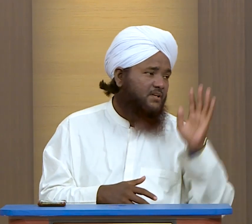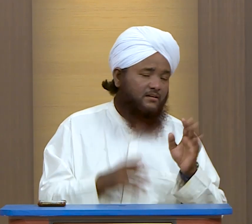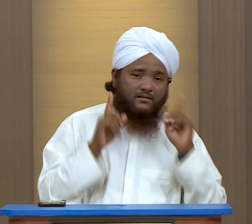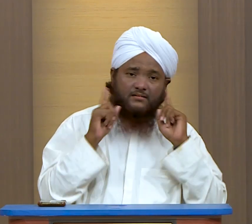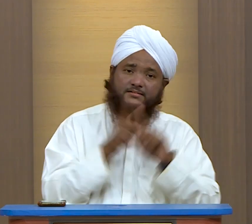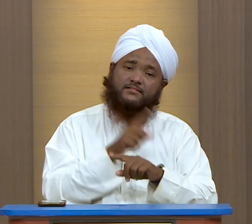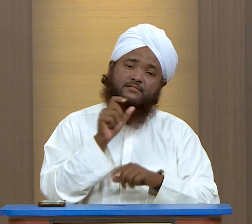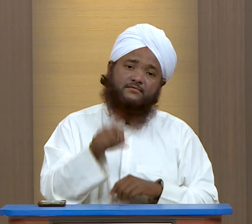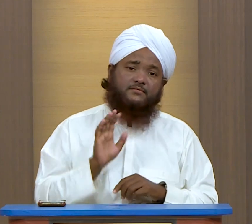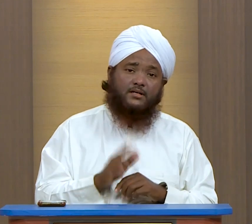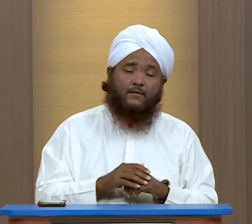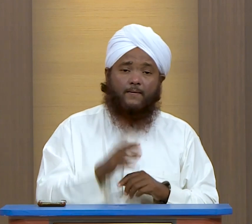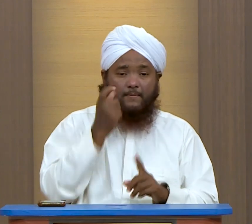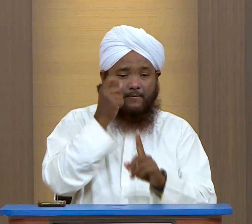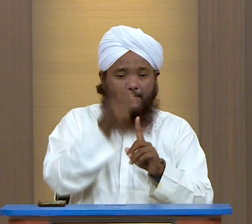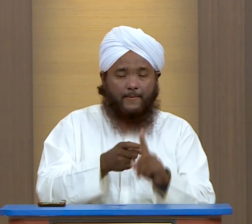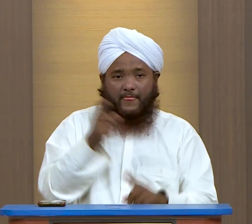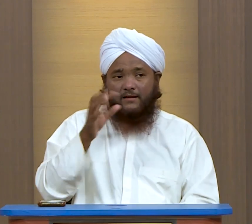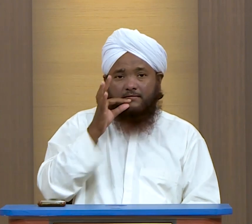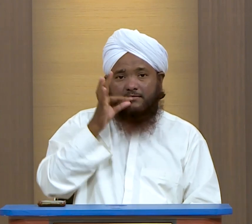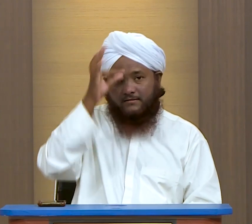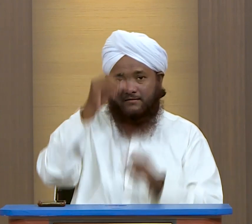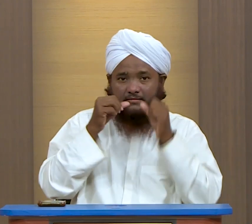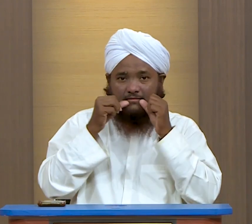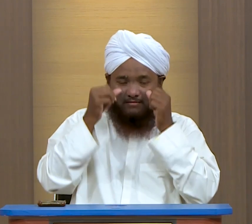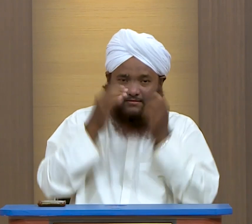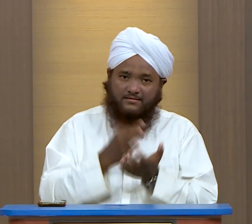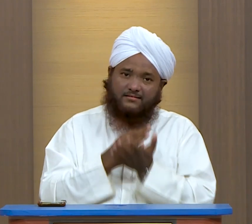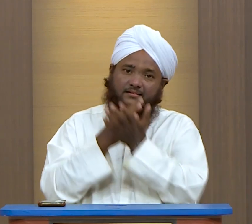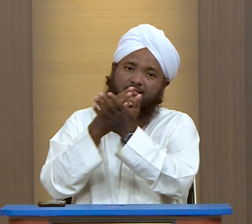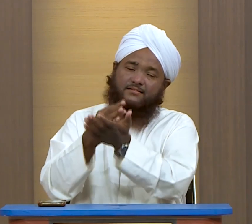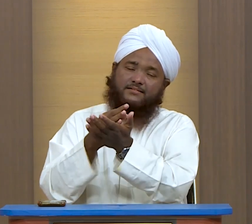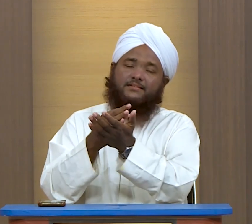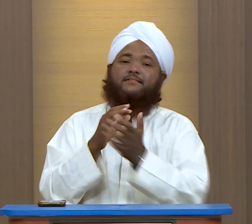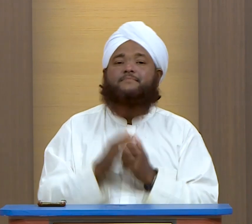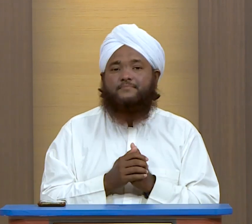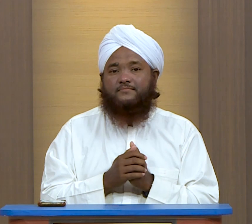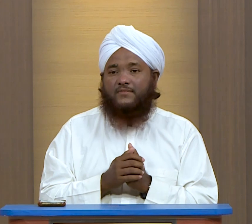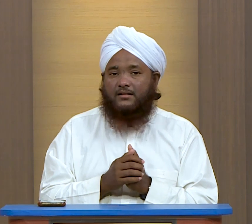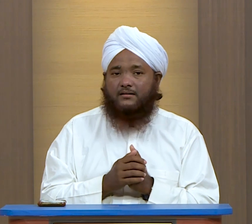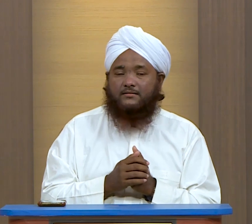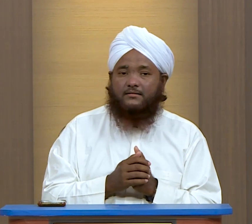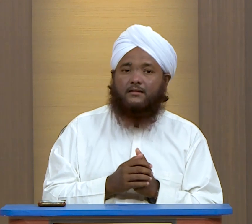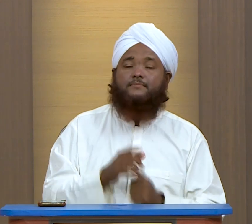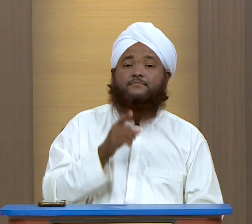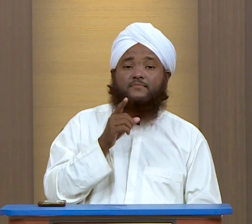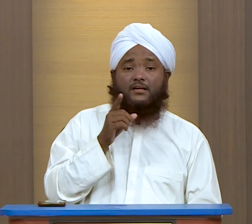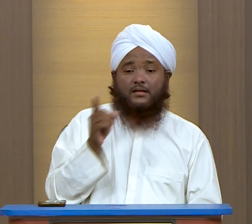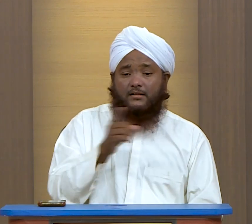ہے۔ ایک شخص نے بارگاہ رسالت میں حاضر ہو کر عرض کی، یا رسول اللہ صلی اللہ علیہ وآلہ وصحبہ وسلم، جہنم میں لے